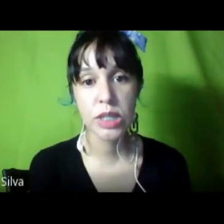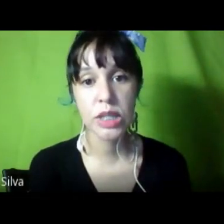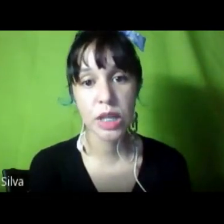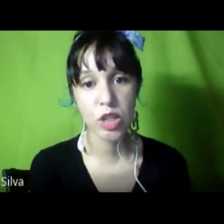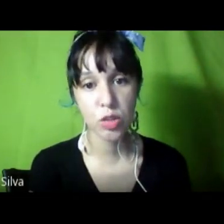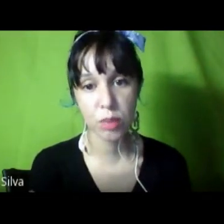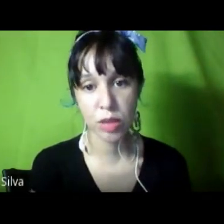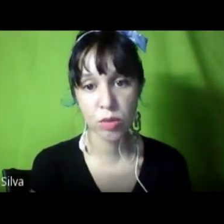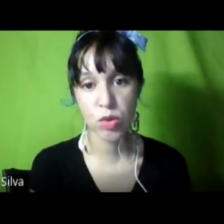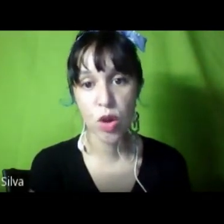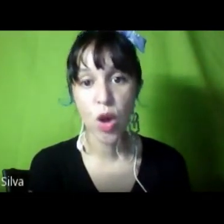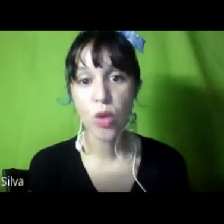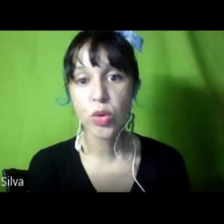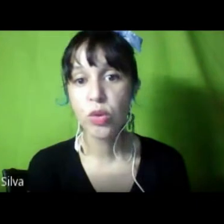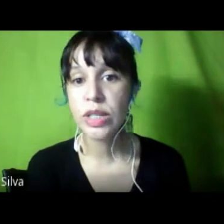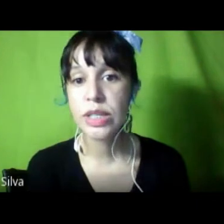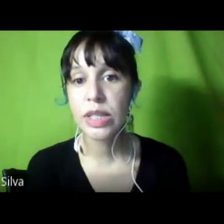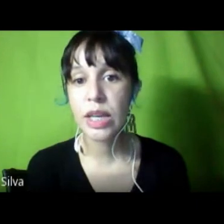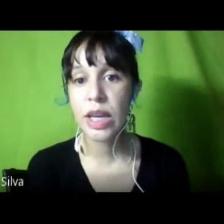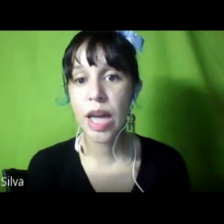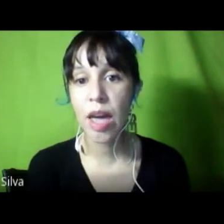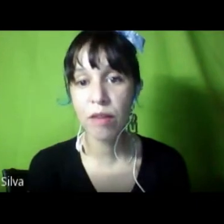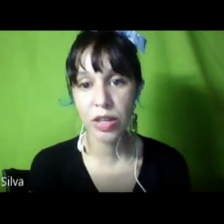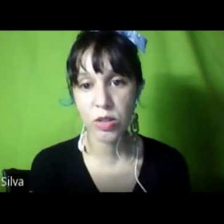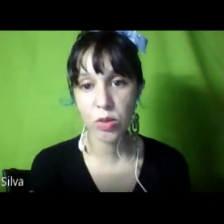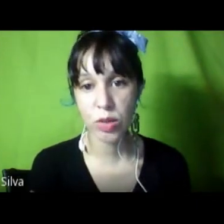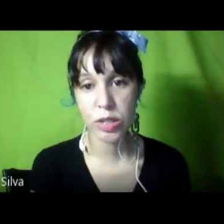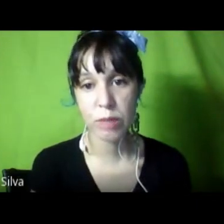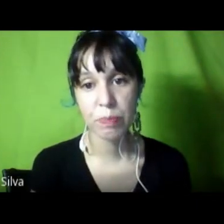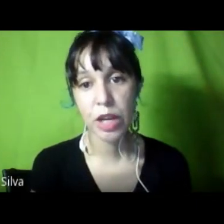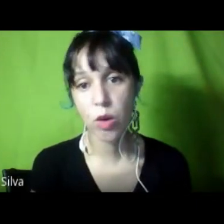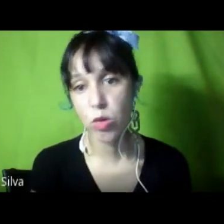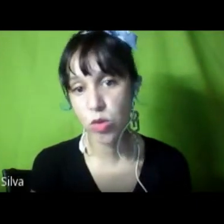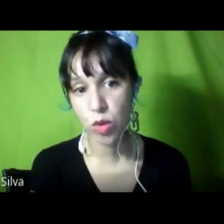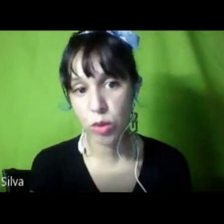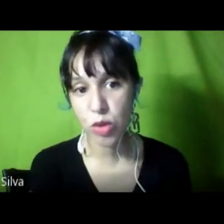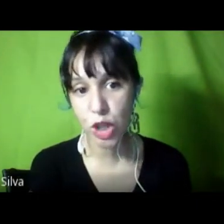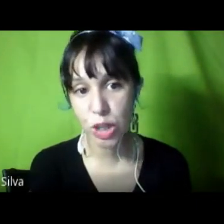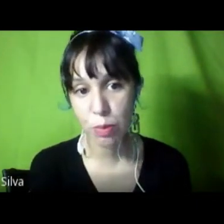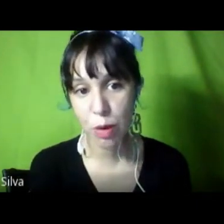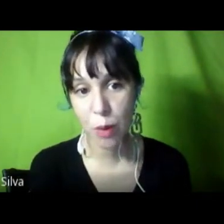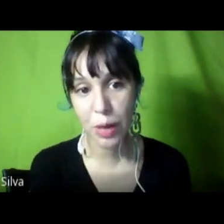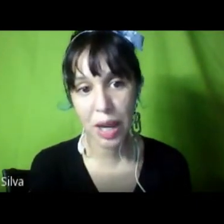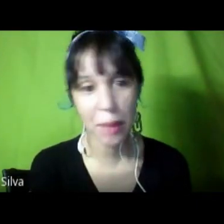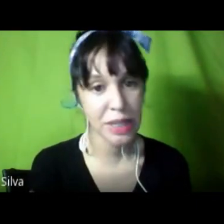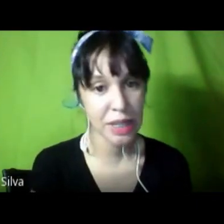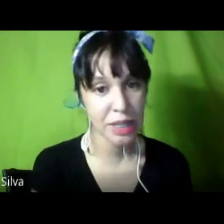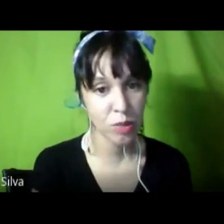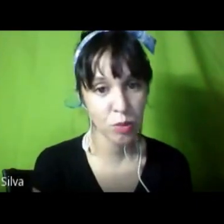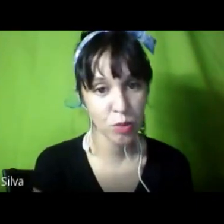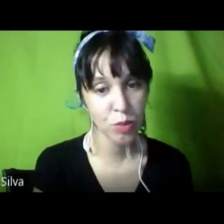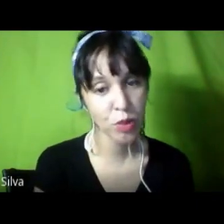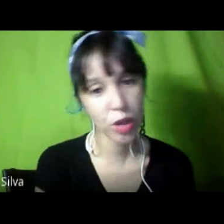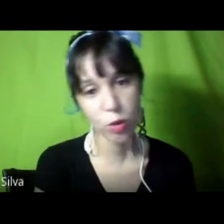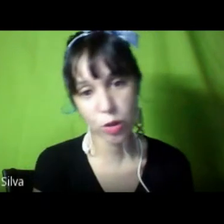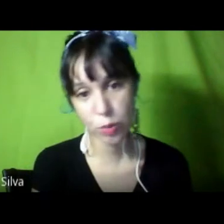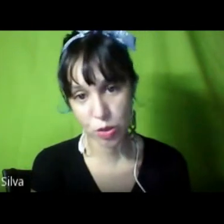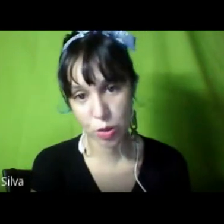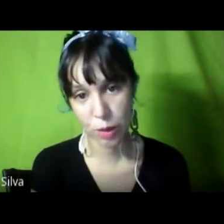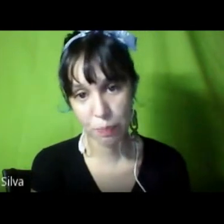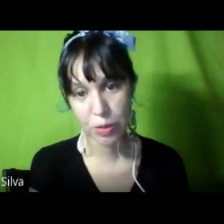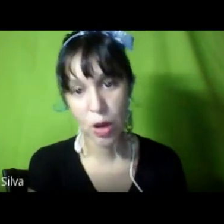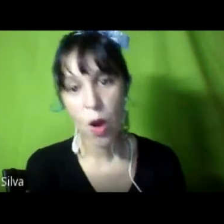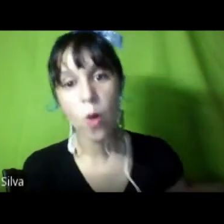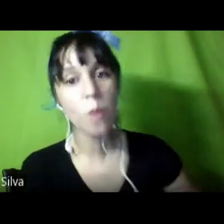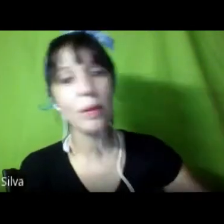conceitos, sentimentos, dúvidas e reflexões, e construímos nossa própria representação no mundo enquanto